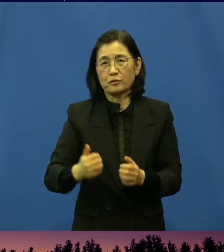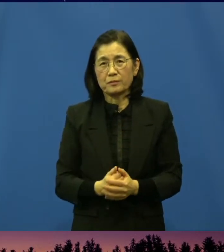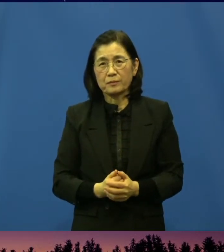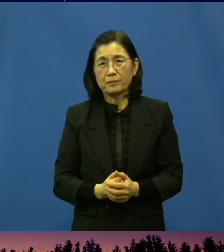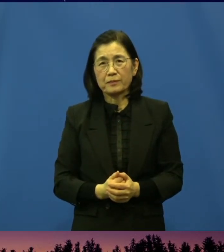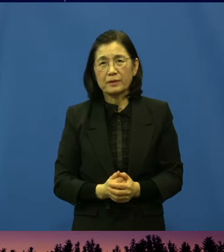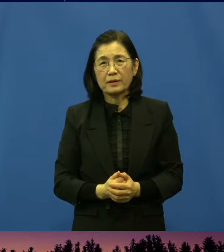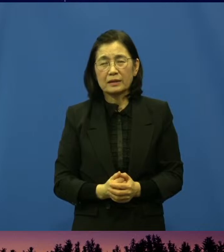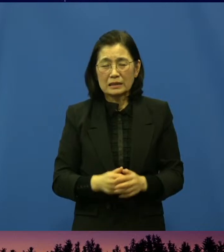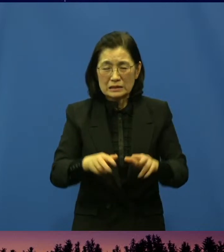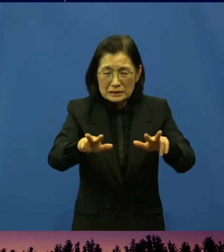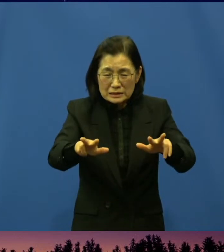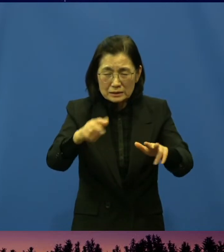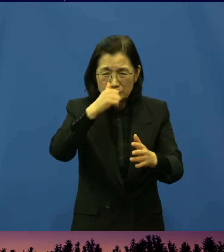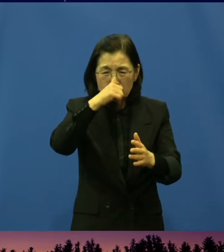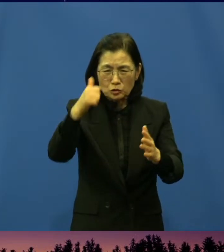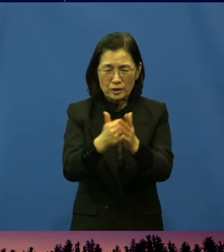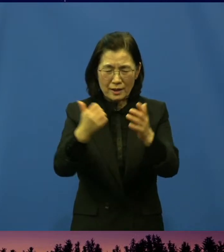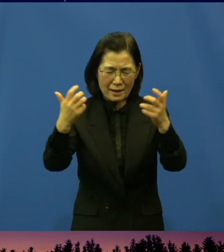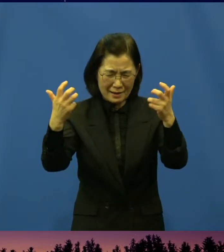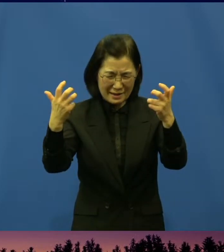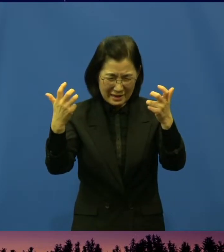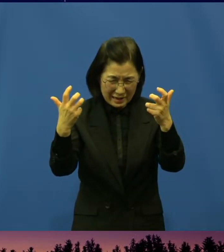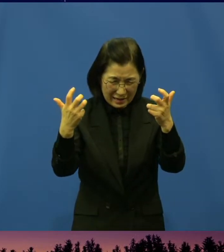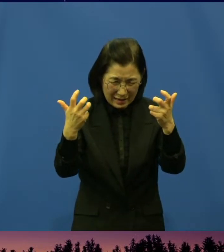관영한, 정욕적이고, 그죠?